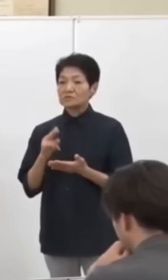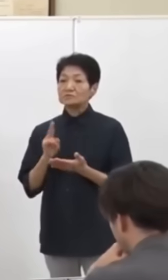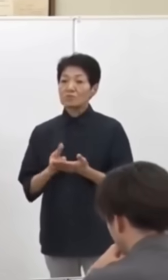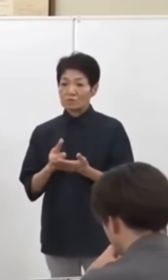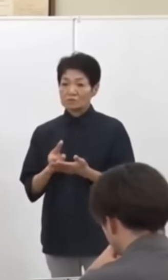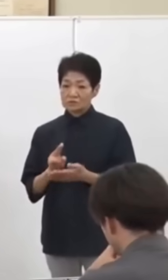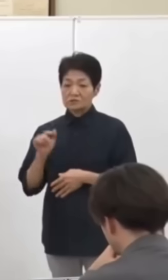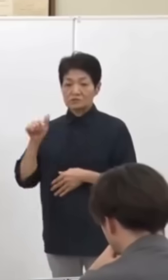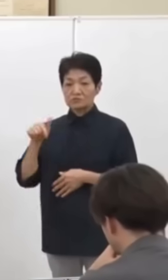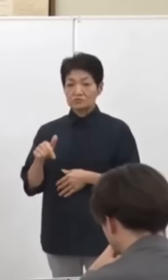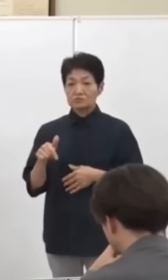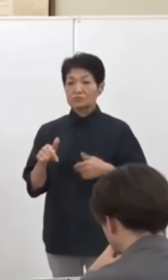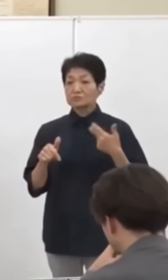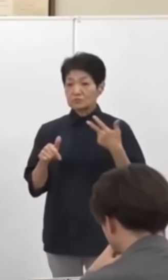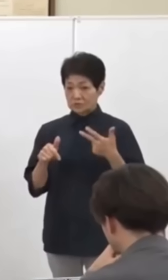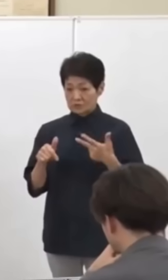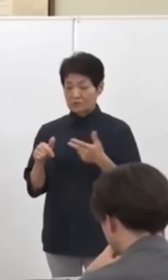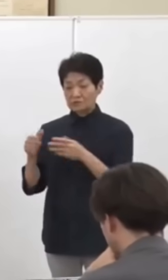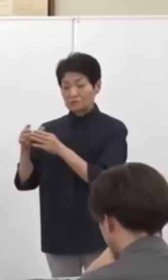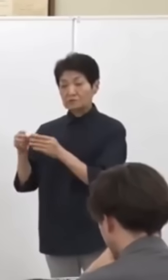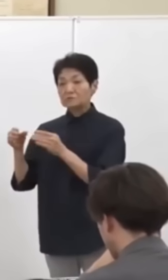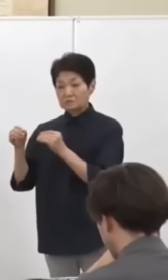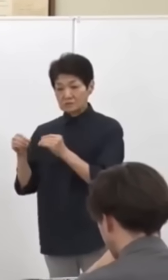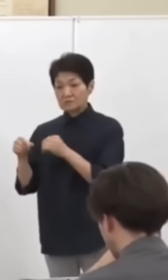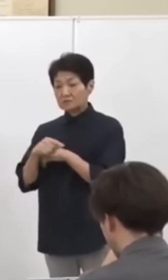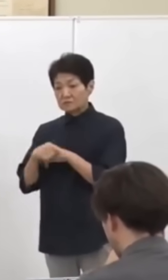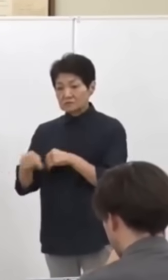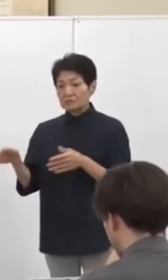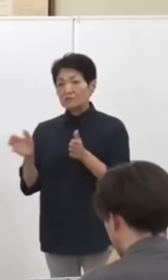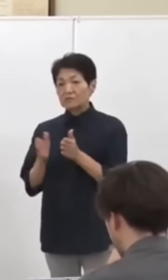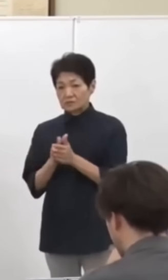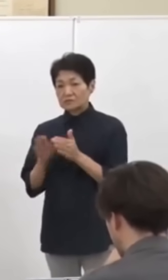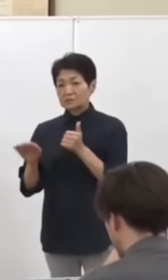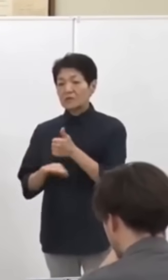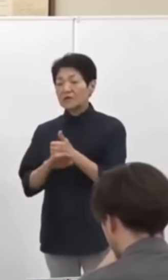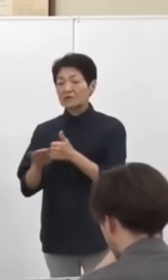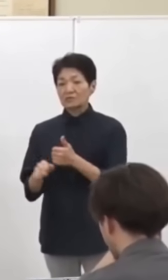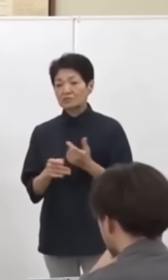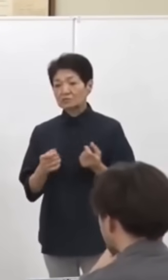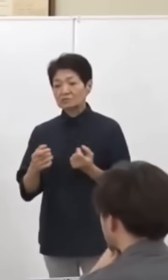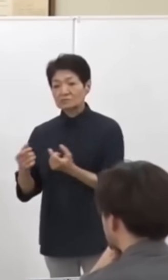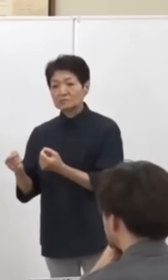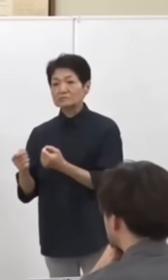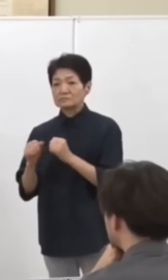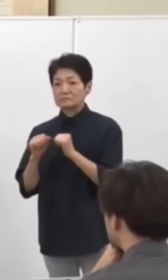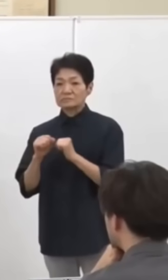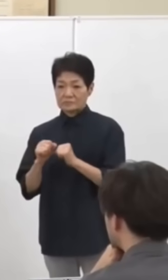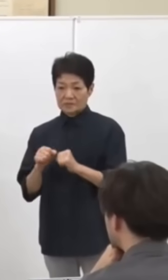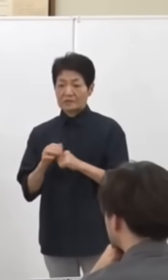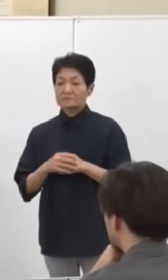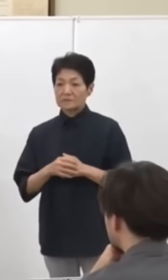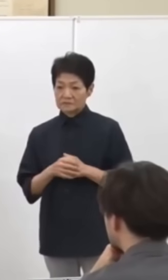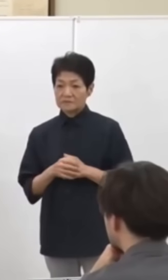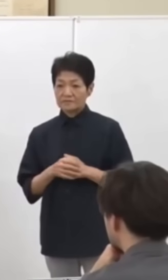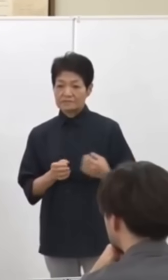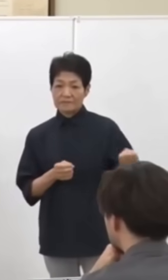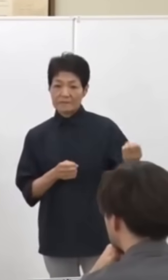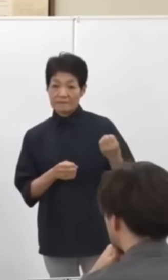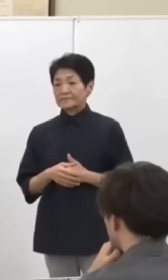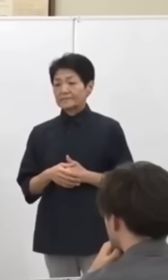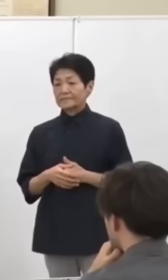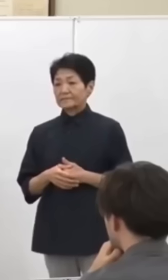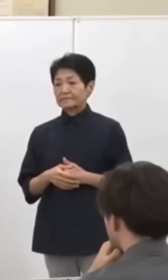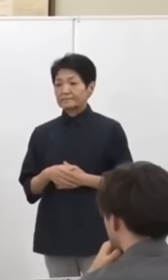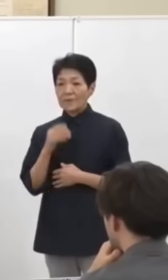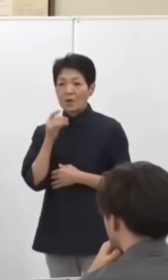ても事業環境を整えているという状況なので、 ご指摘 の、 最悪のイメージっていうの